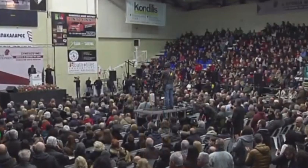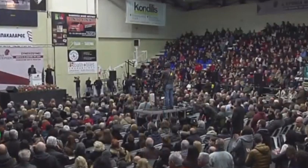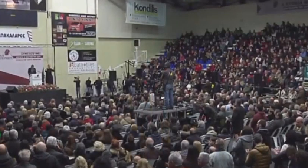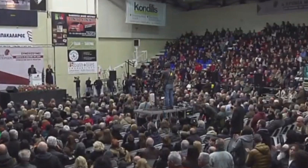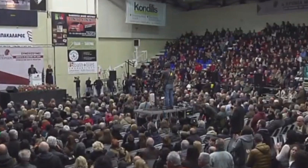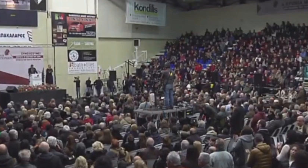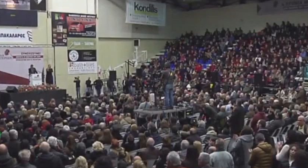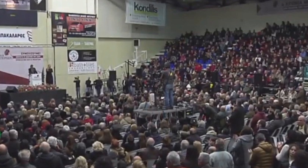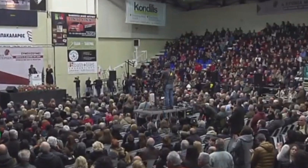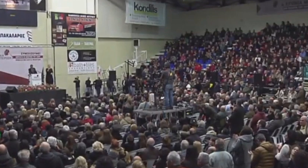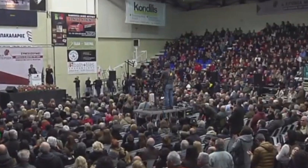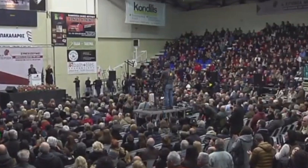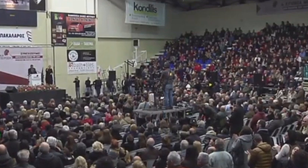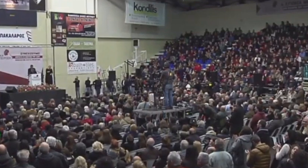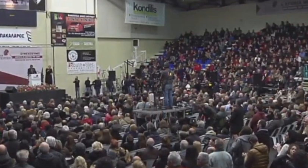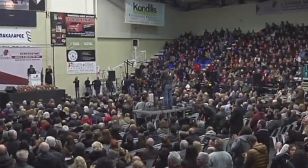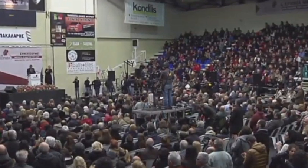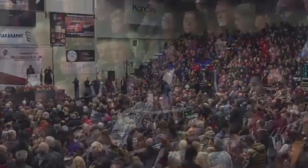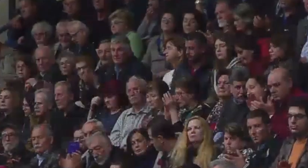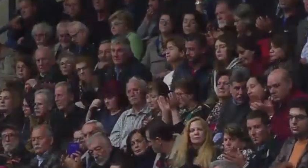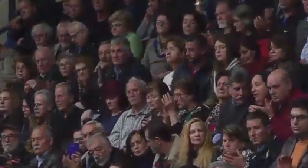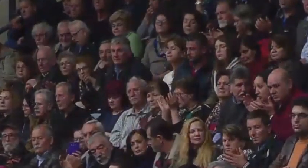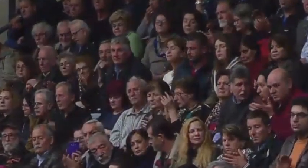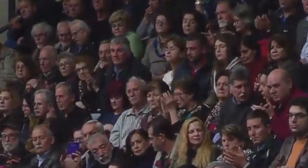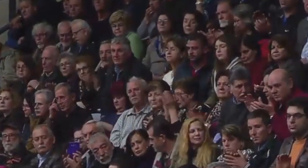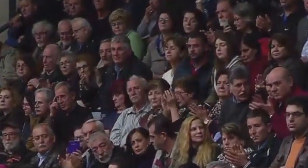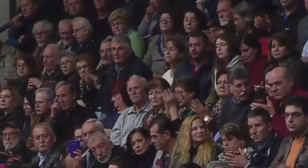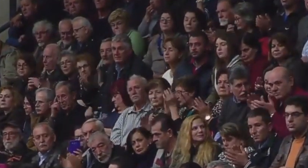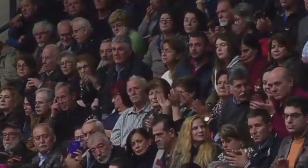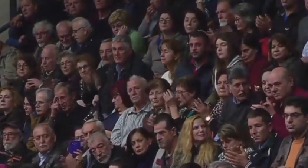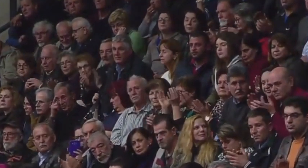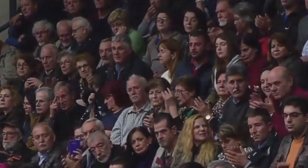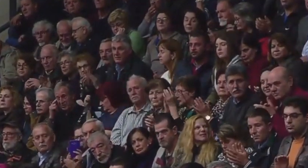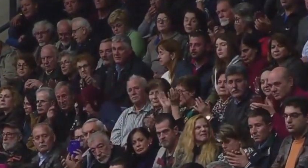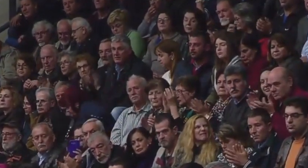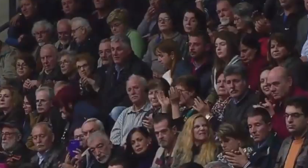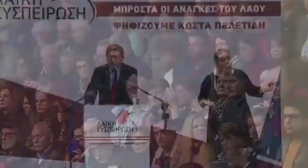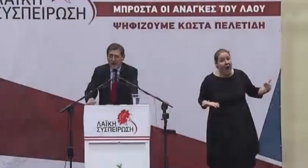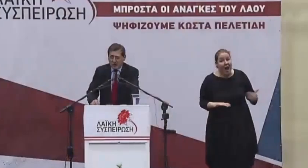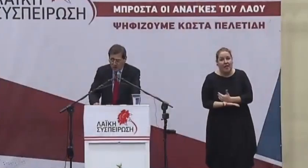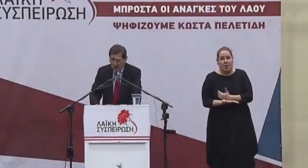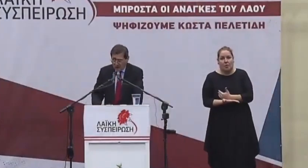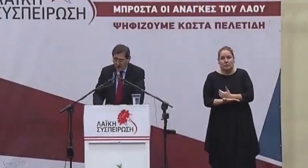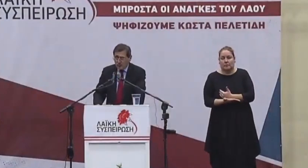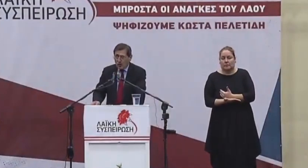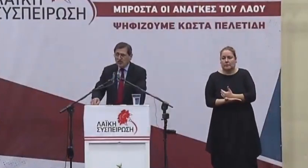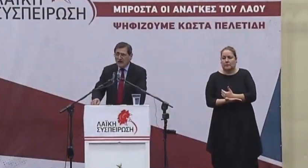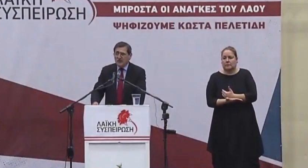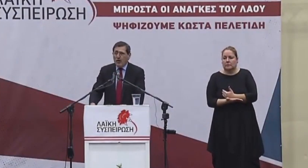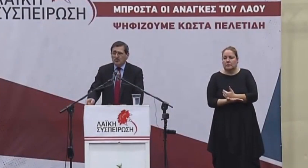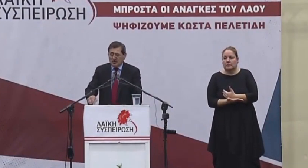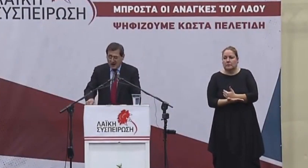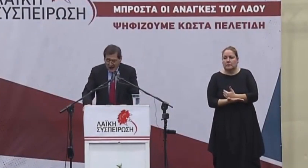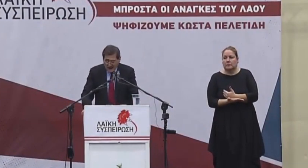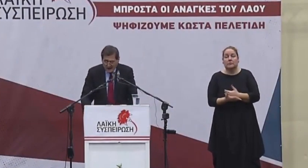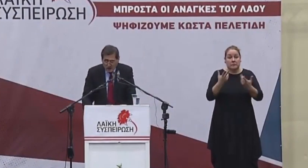τους, γιατί και αυτό κινείται στην ίδια κατεύθυνση. Είναι άδικο να μην παίρνουνε τόσο